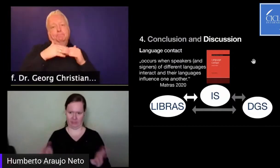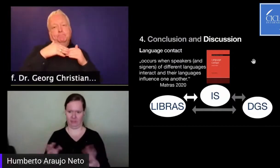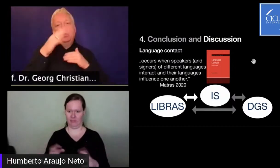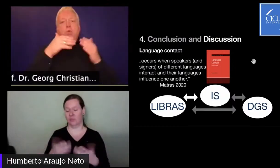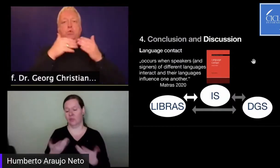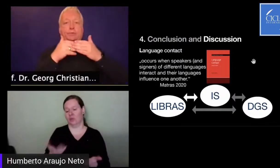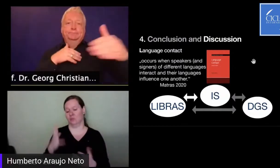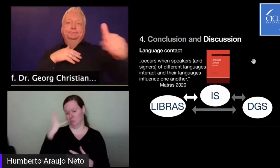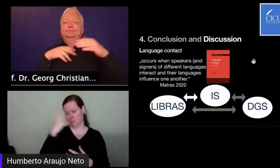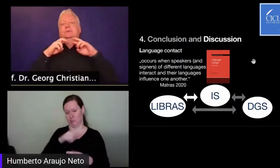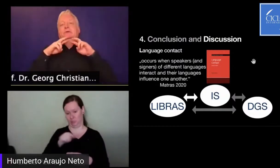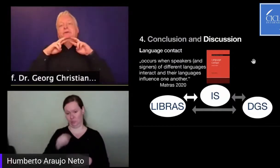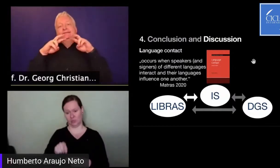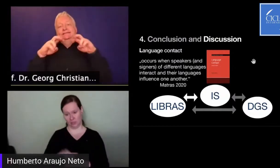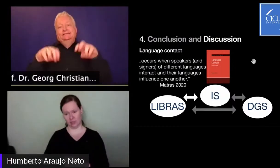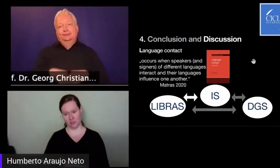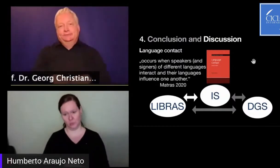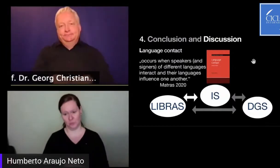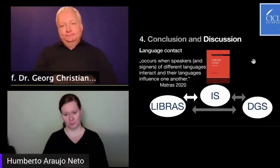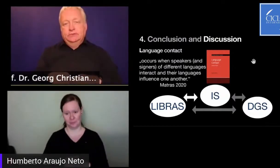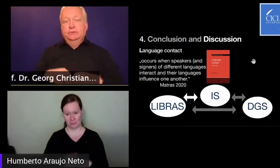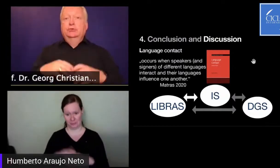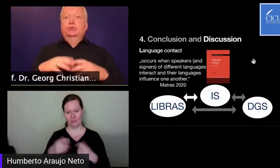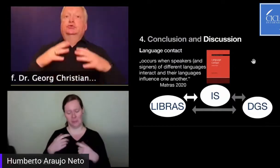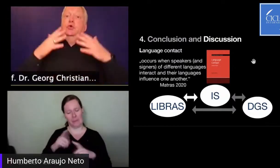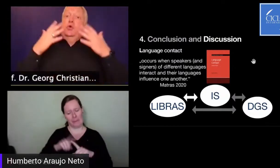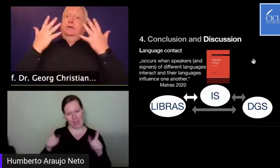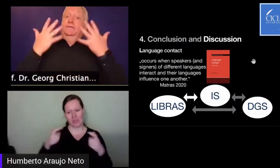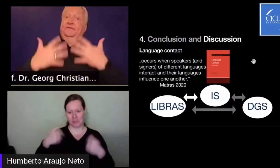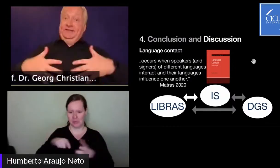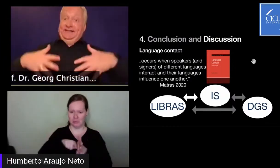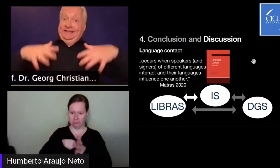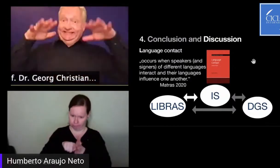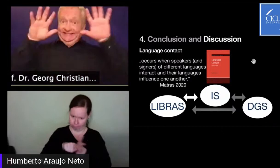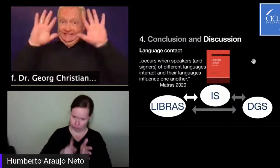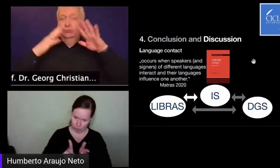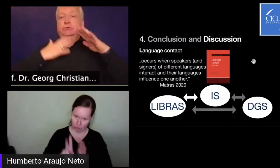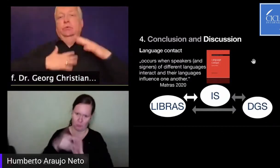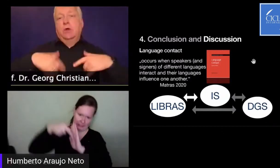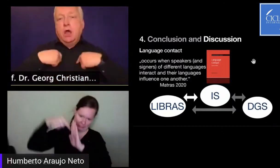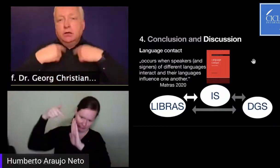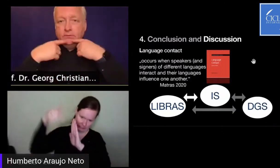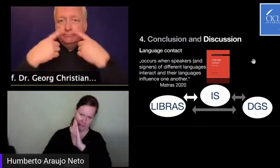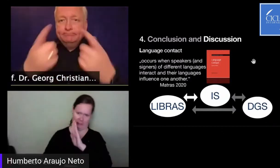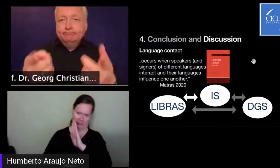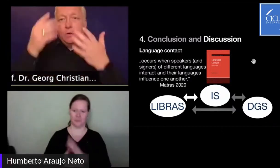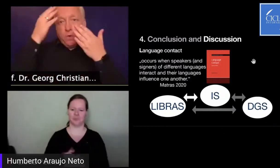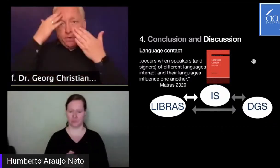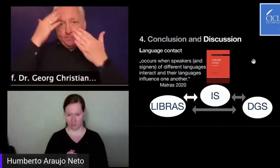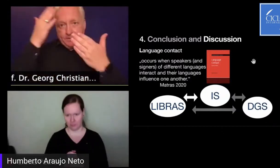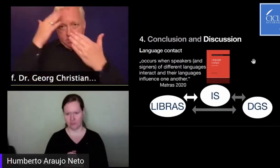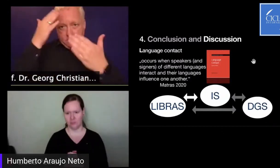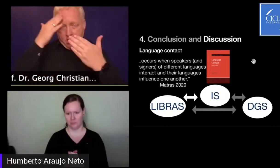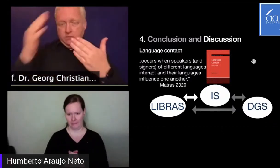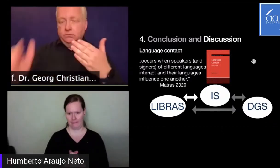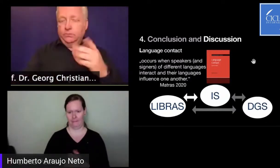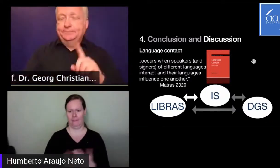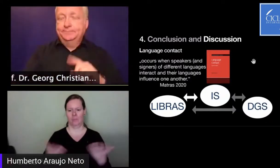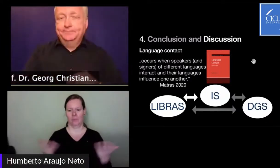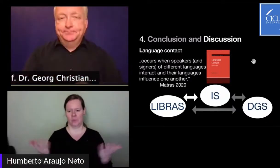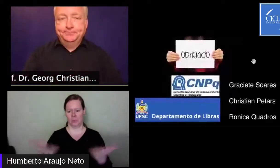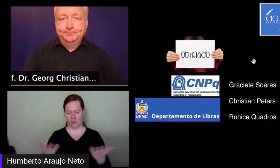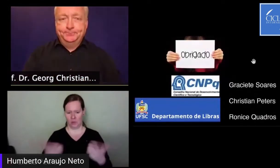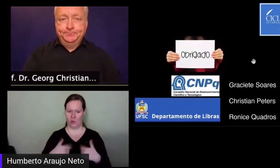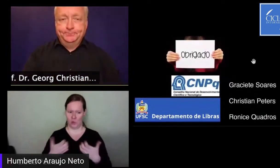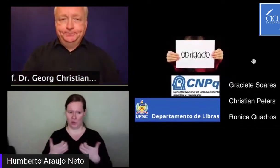recorria a esse sistema internacional como uma melhor estratégia comunicativa. Então, são estudos que ainda merecem